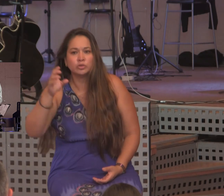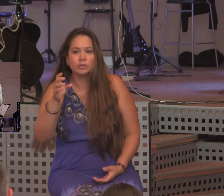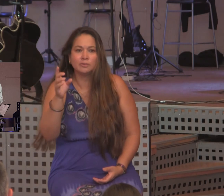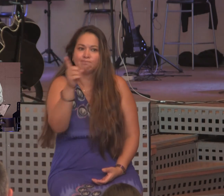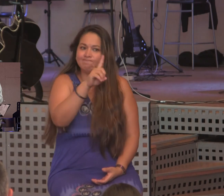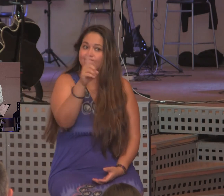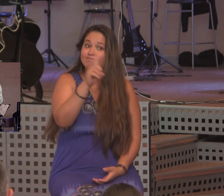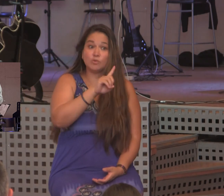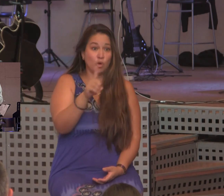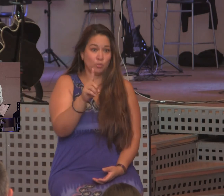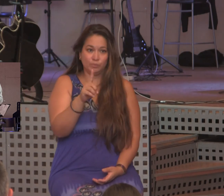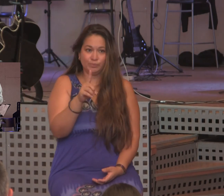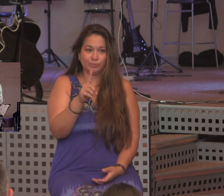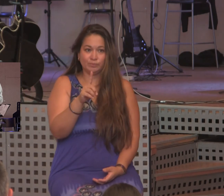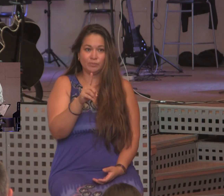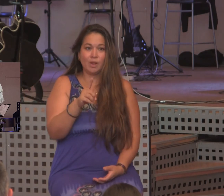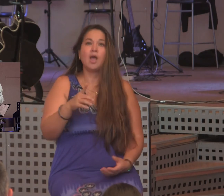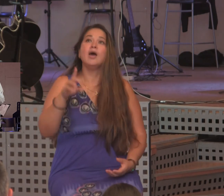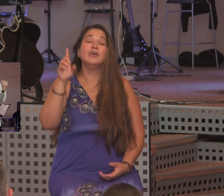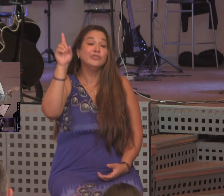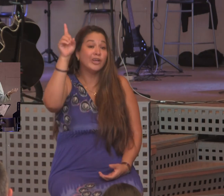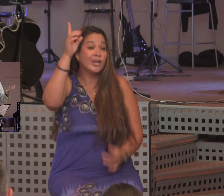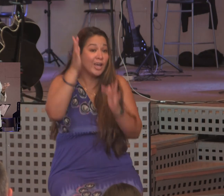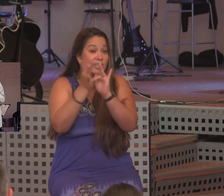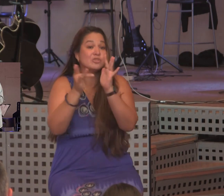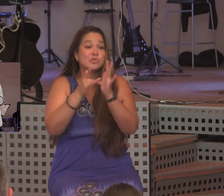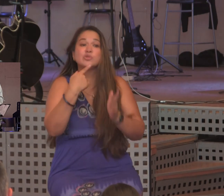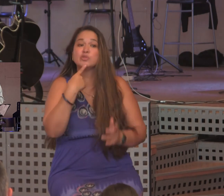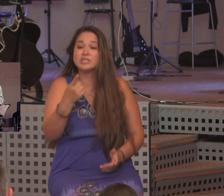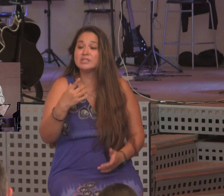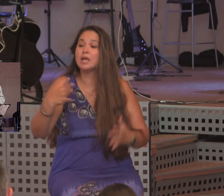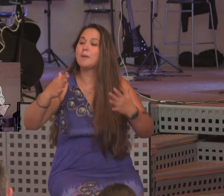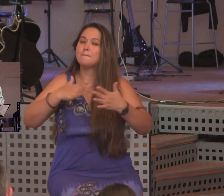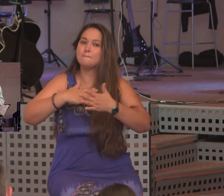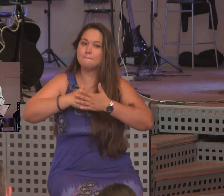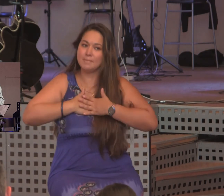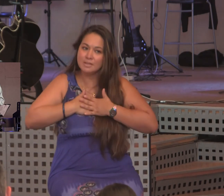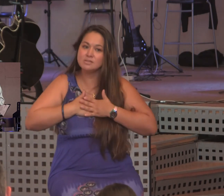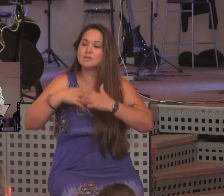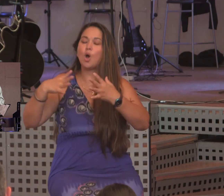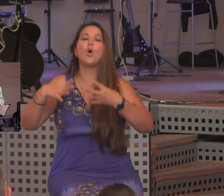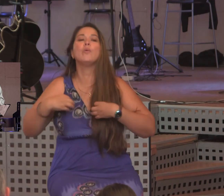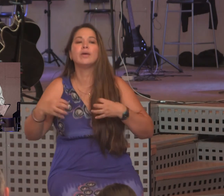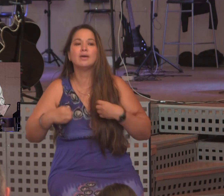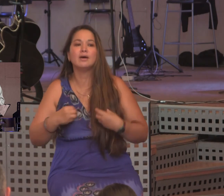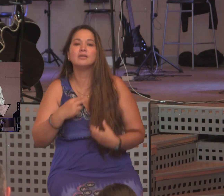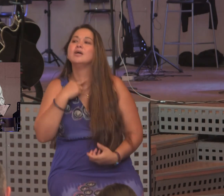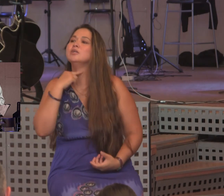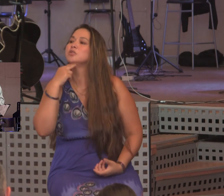dice. Mis ovejas, no las ovejas, oyen la voz.